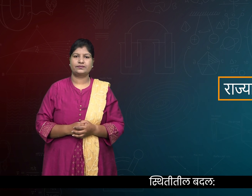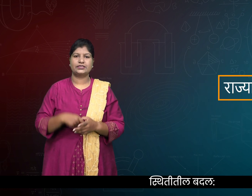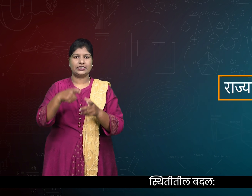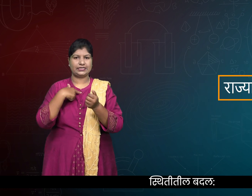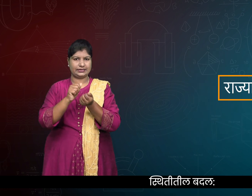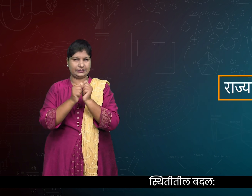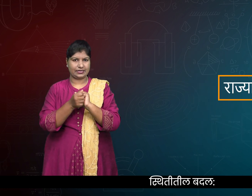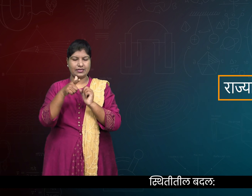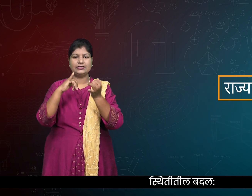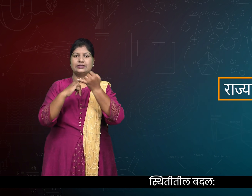स्थितीतील बदल.